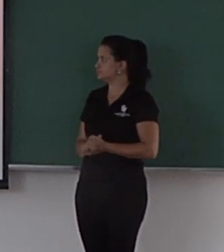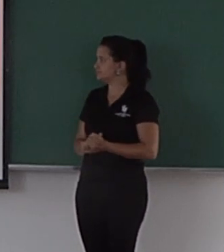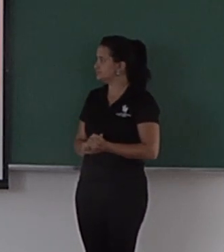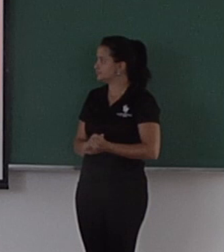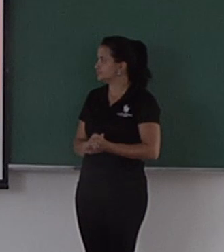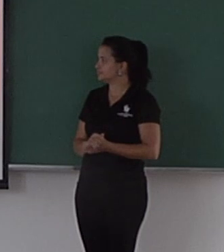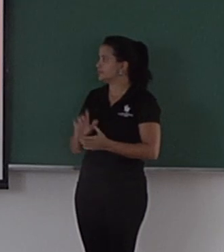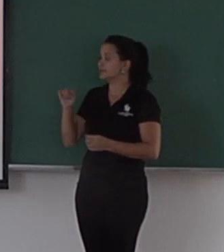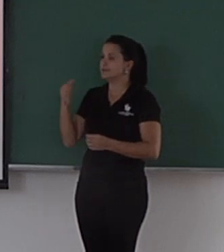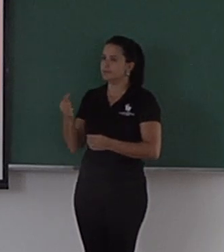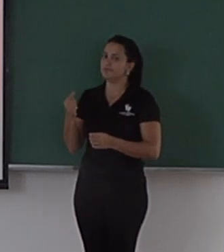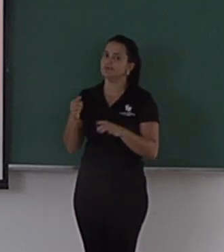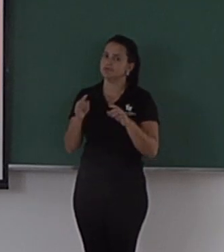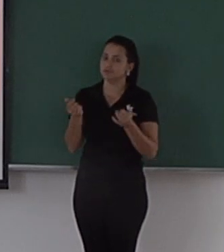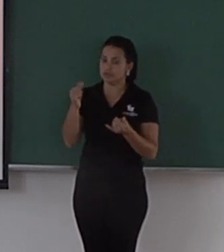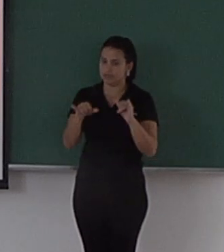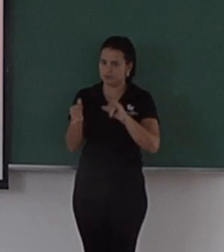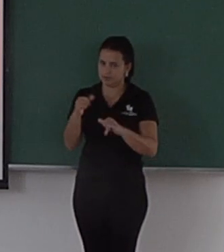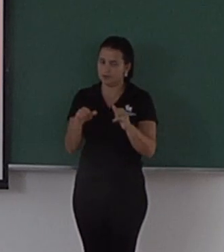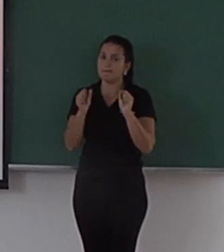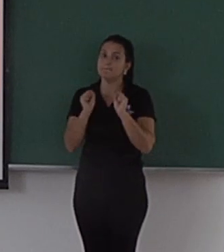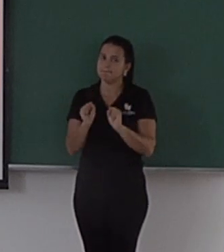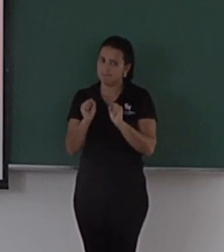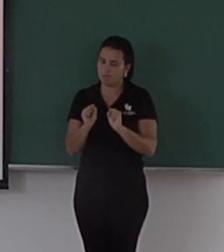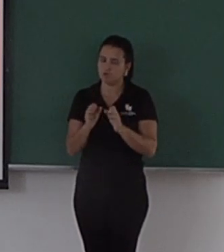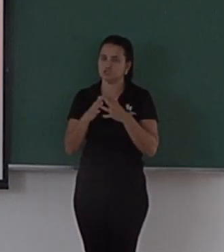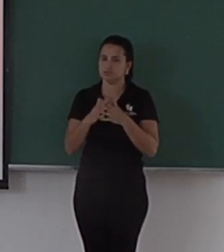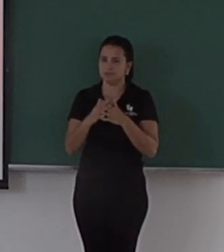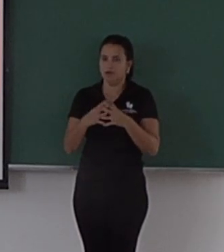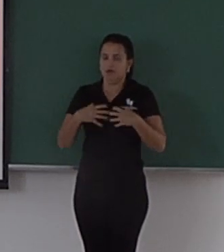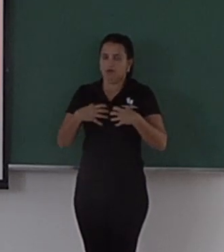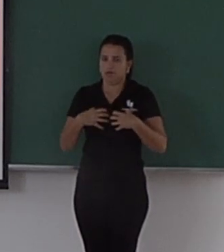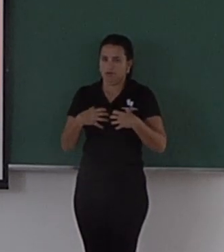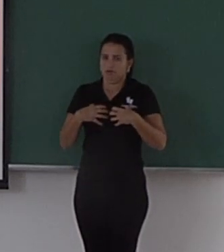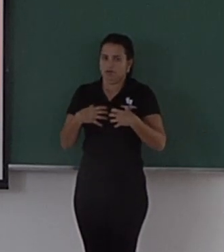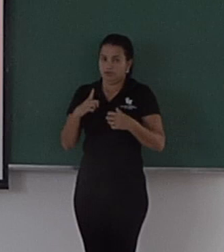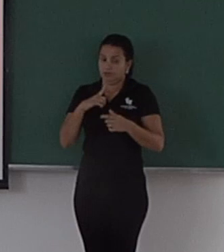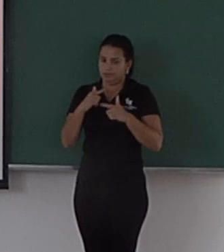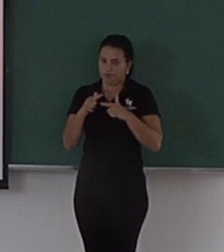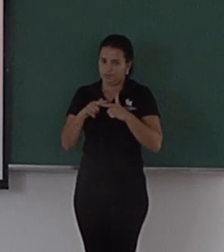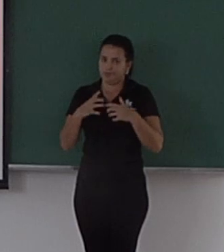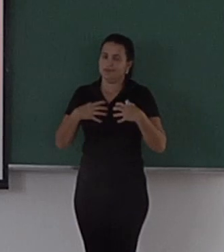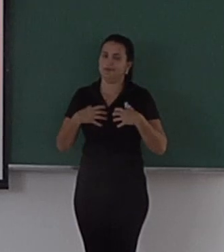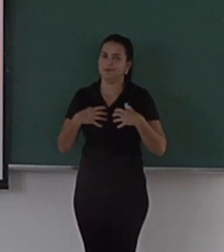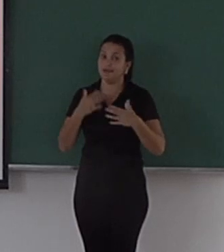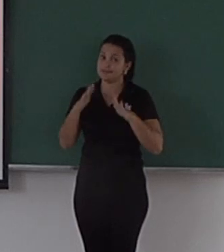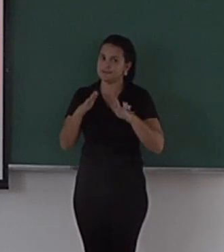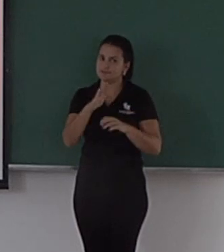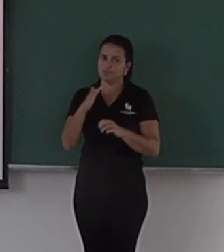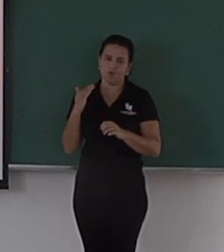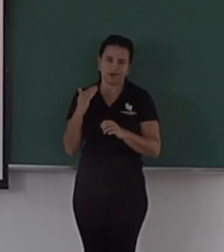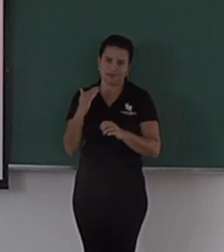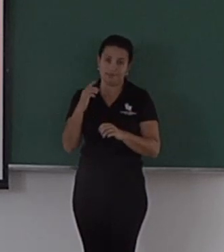o estado respiratório e circulatório do paciente, ele pode deprimir, pode fazer insuficiência respiratória e às vezes morre ali na sua